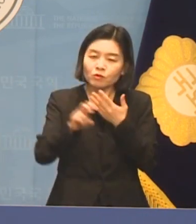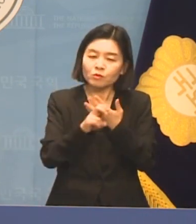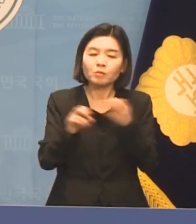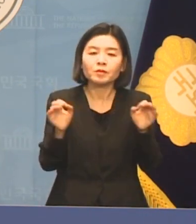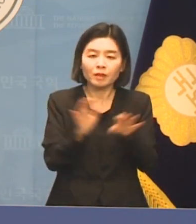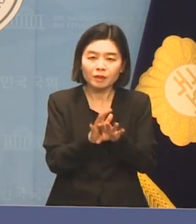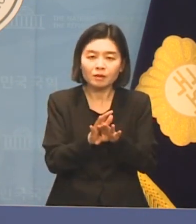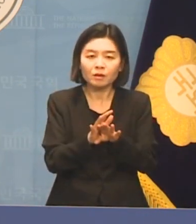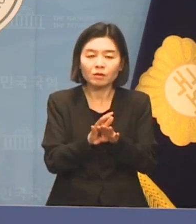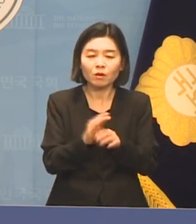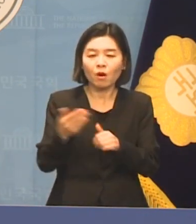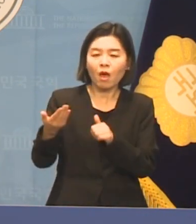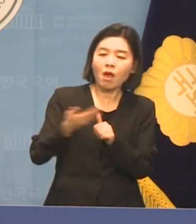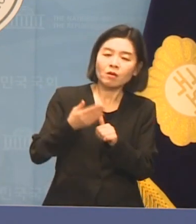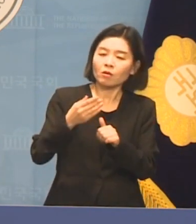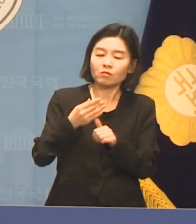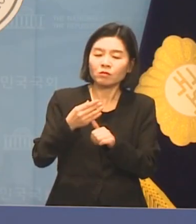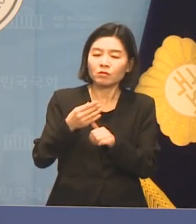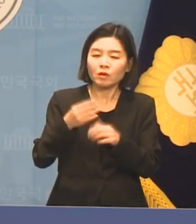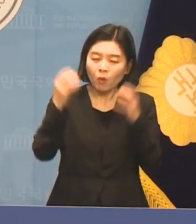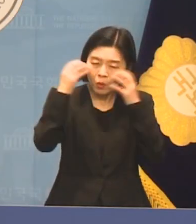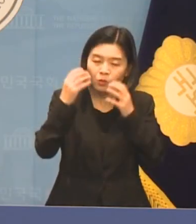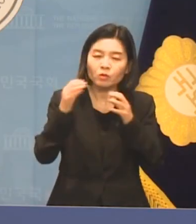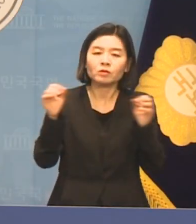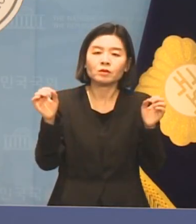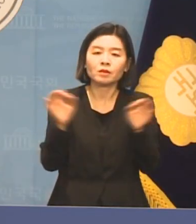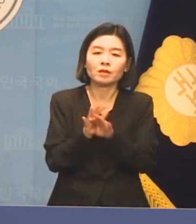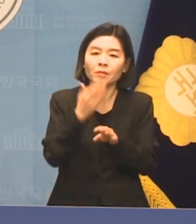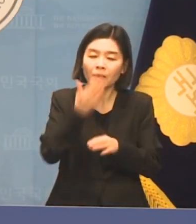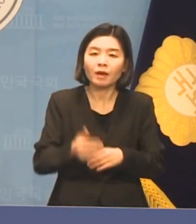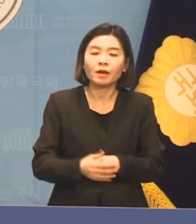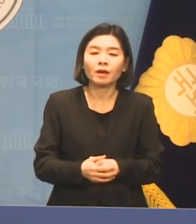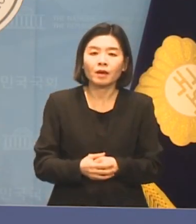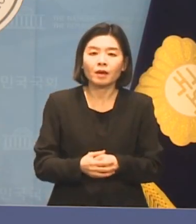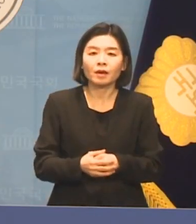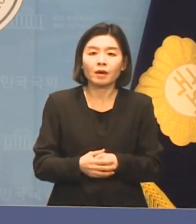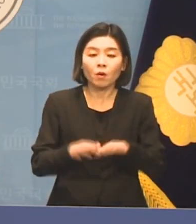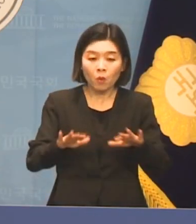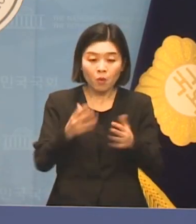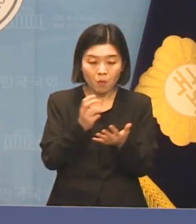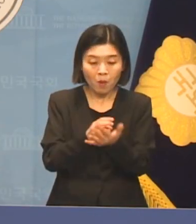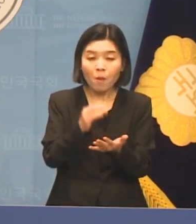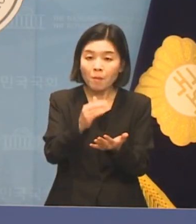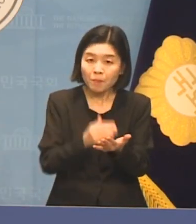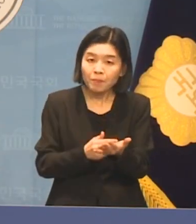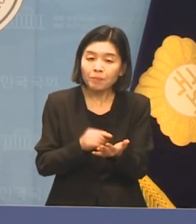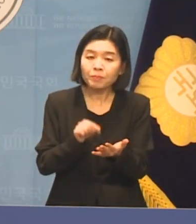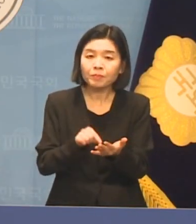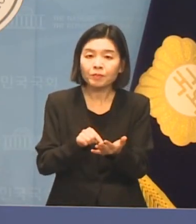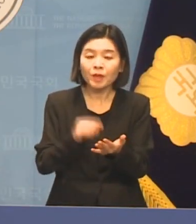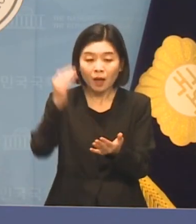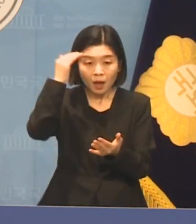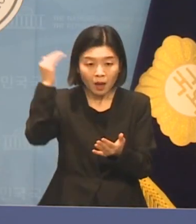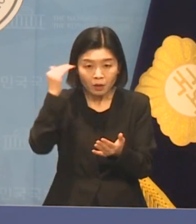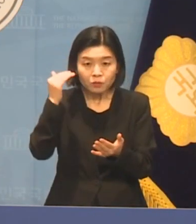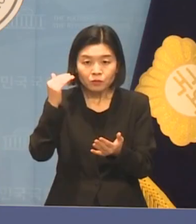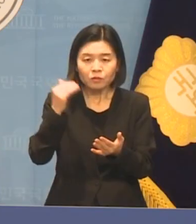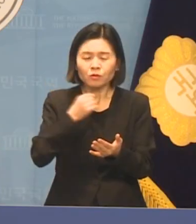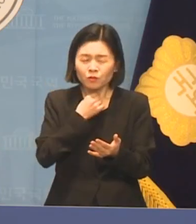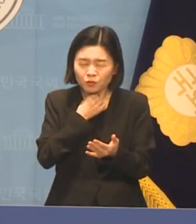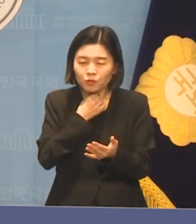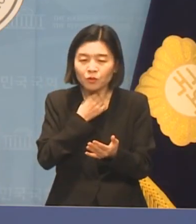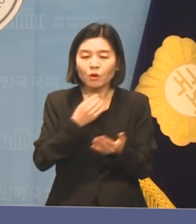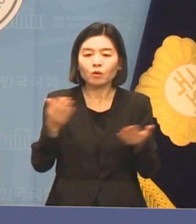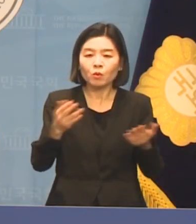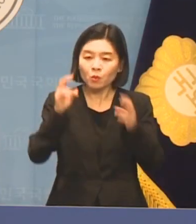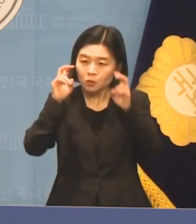것이다. 오늘 발의한 노조법 2, 3조 개정안은 대한민국이 그토록 원하는 노사 자치주의를